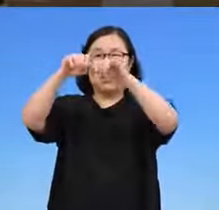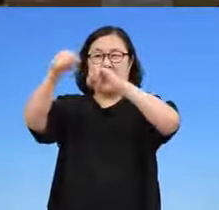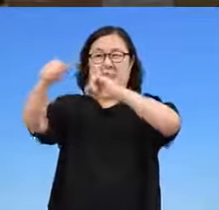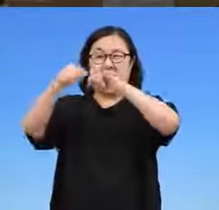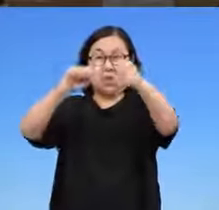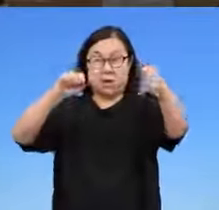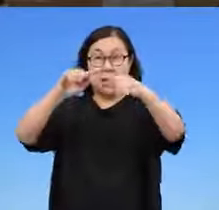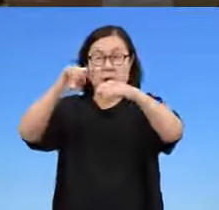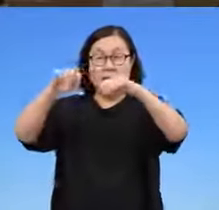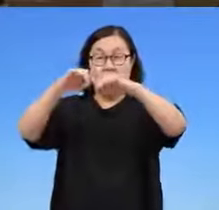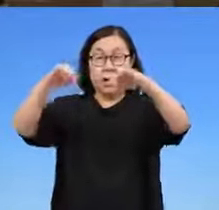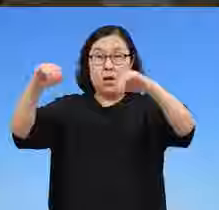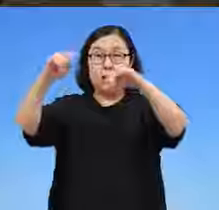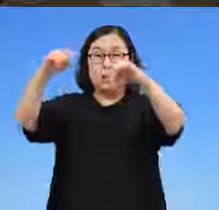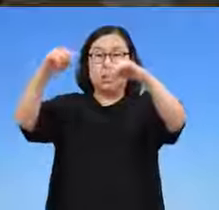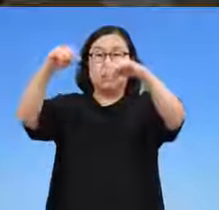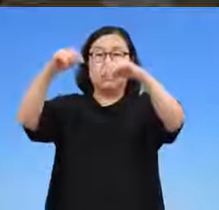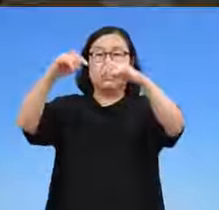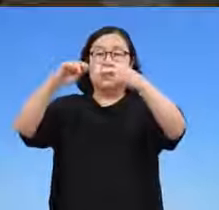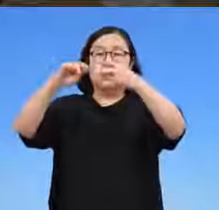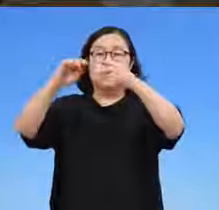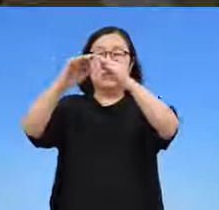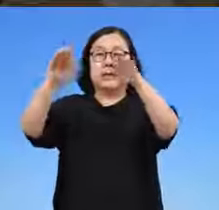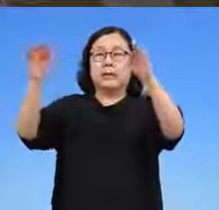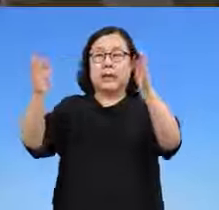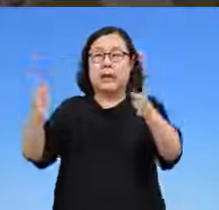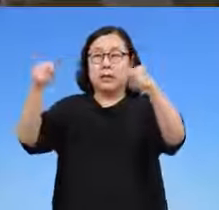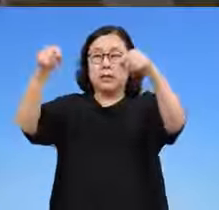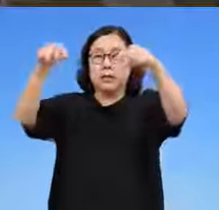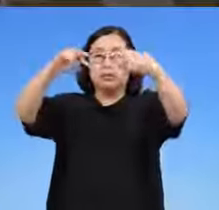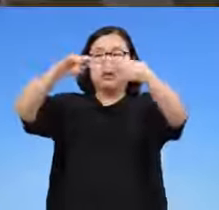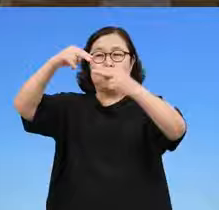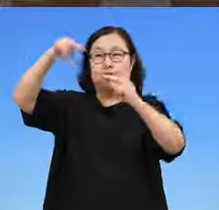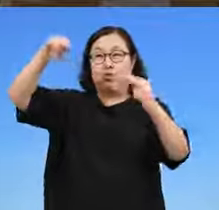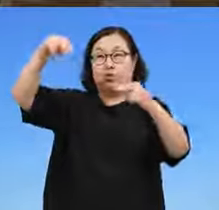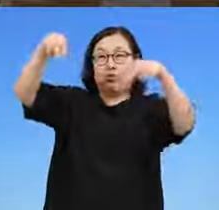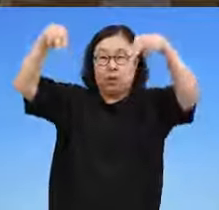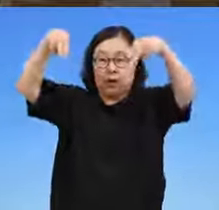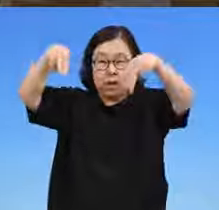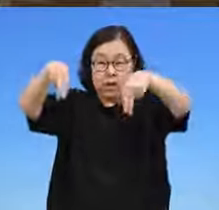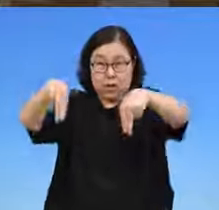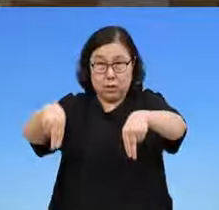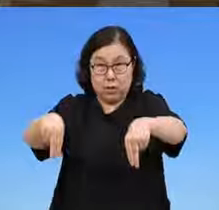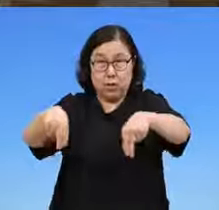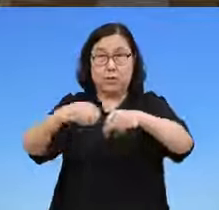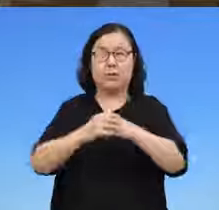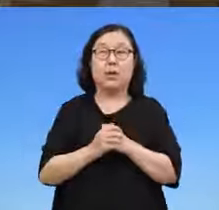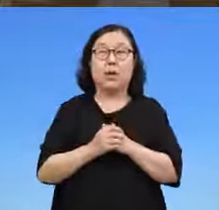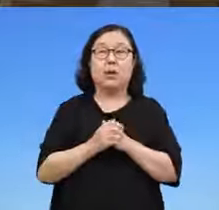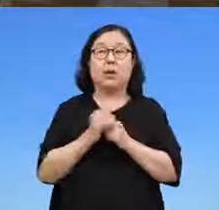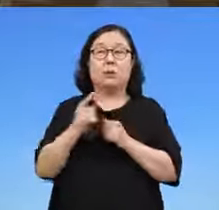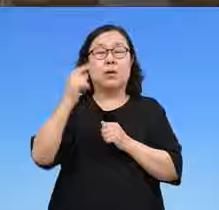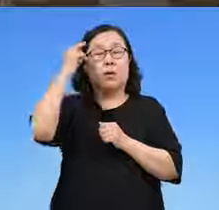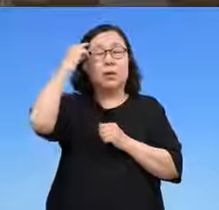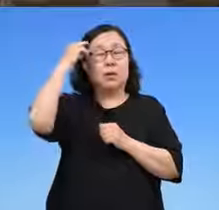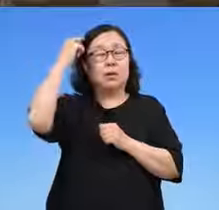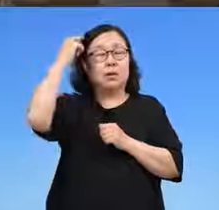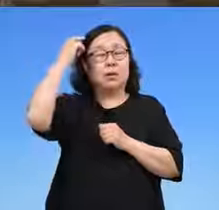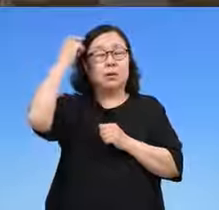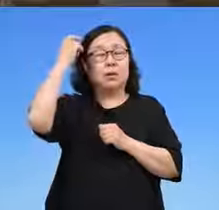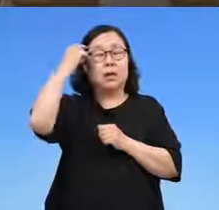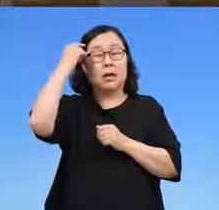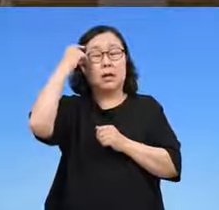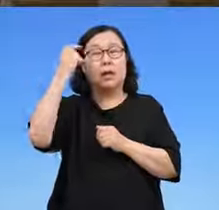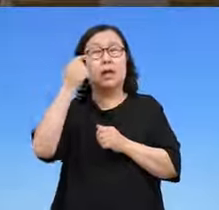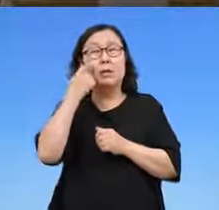달아 내리니, 이 장면을 상상을 해보세요. 지금 많은 사람들이 예수님께로 몰려왔고